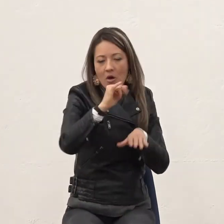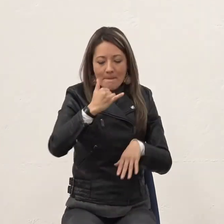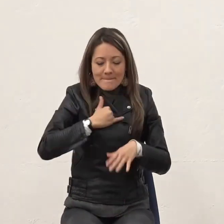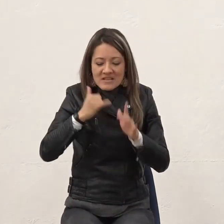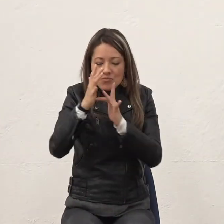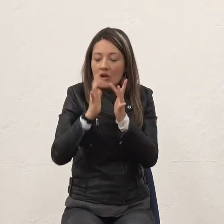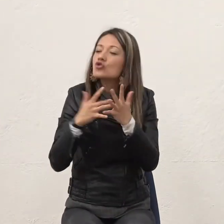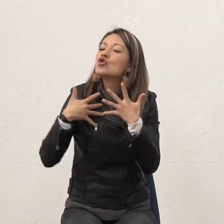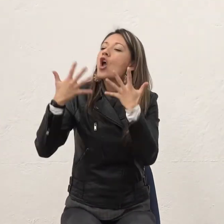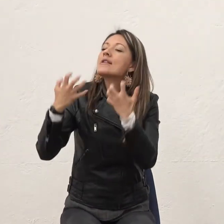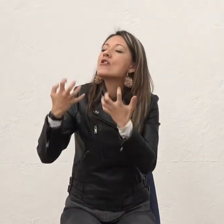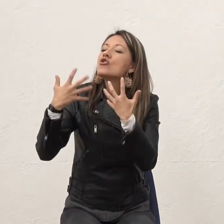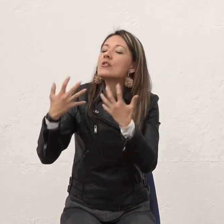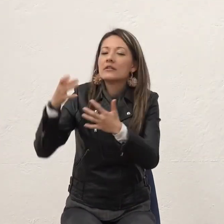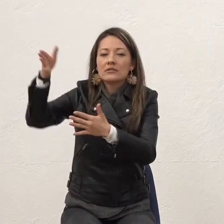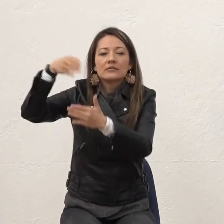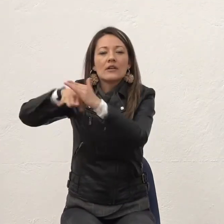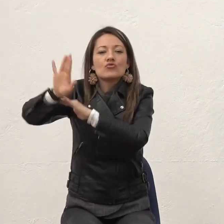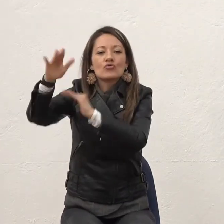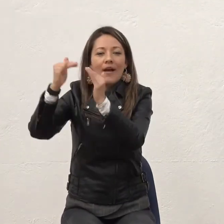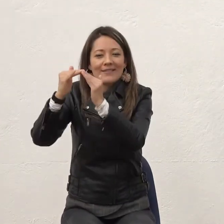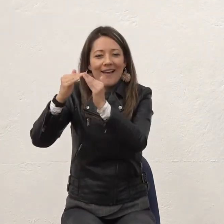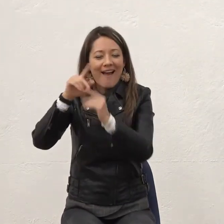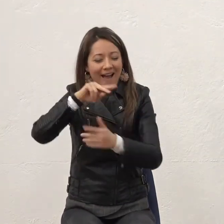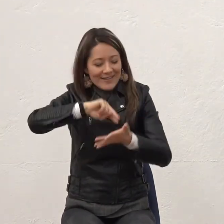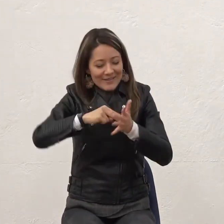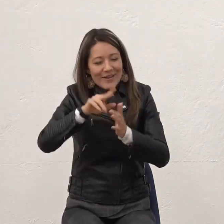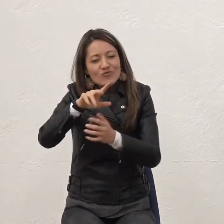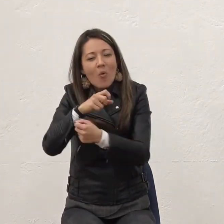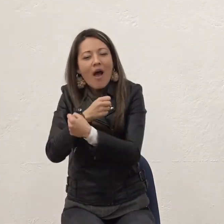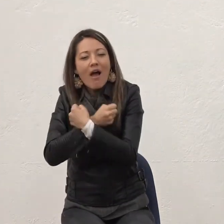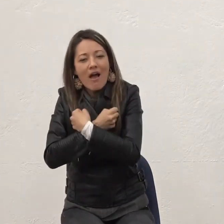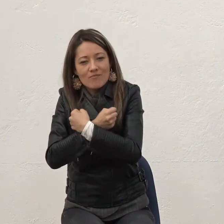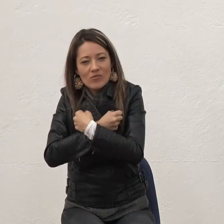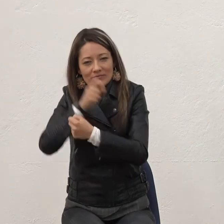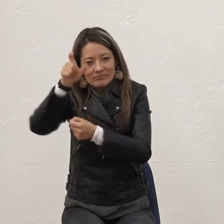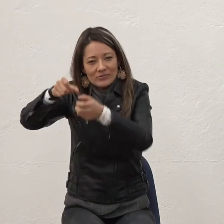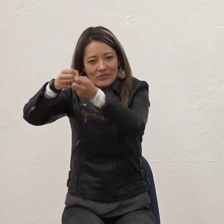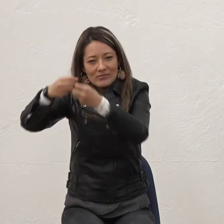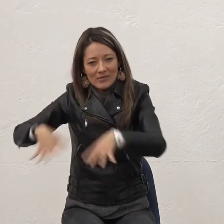se autoinvitó. Su amor hacia el perdido.